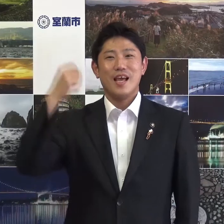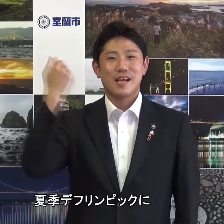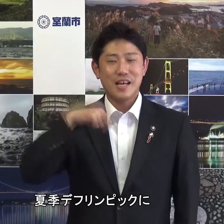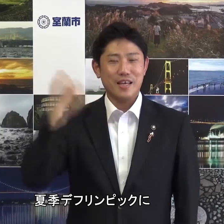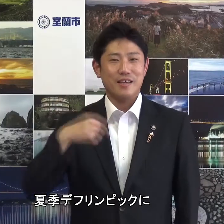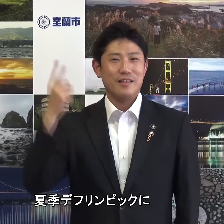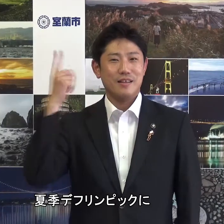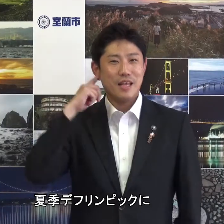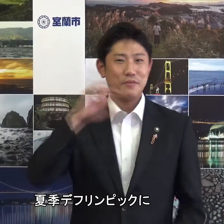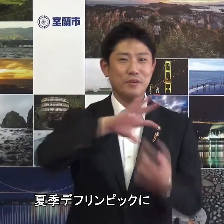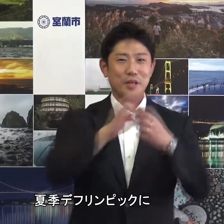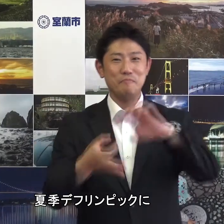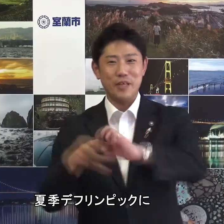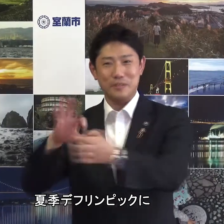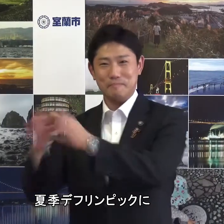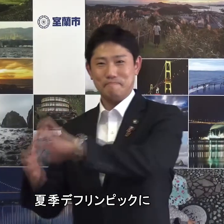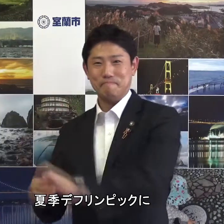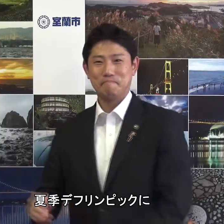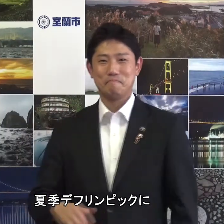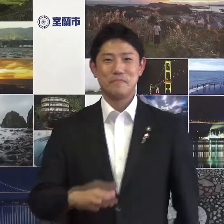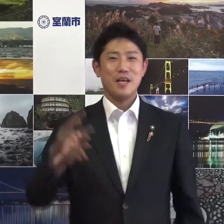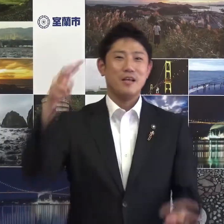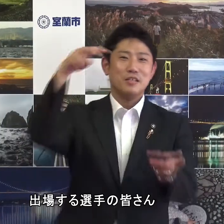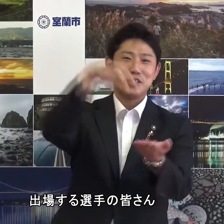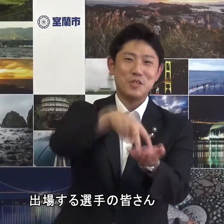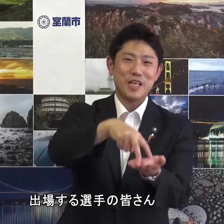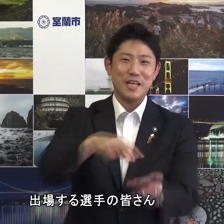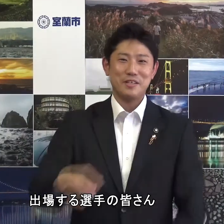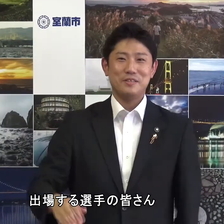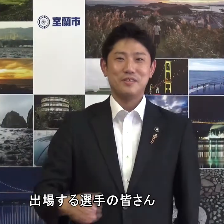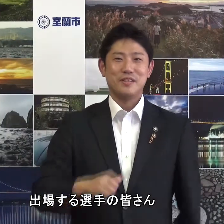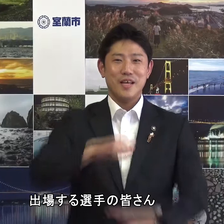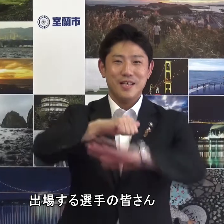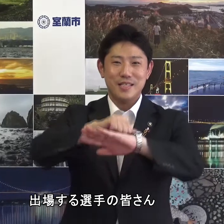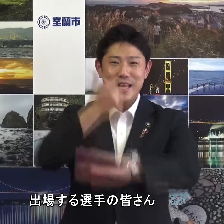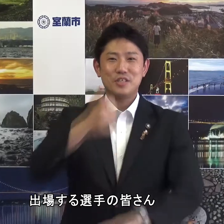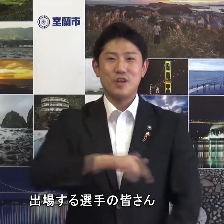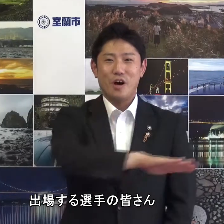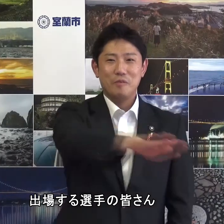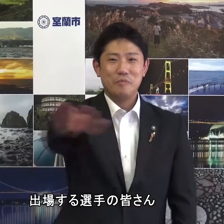夏季デフリンピック出場される選手の皆さ